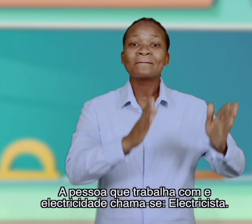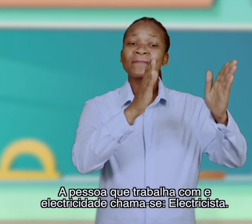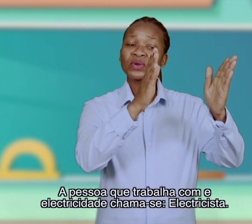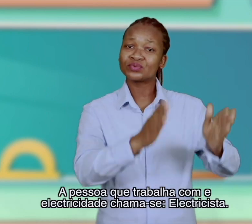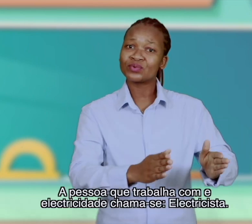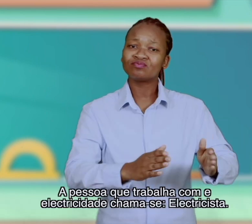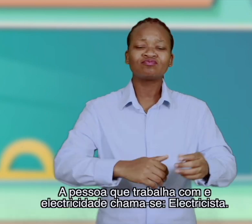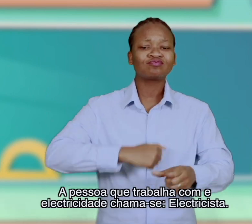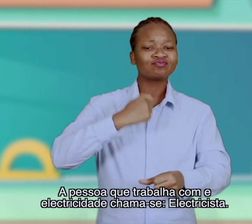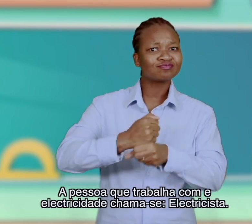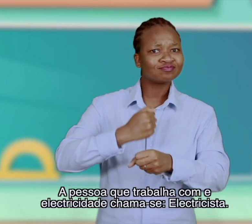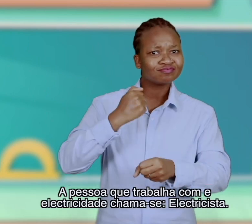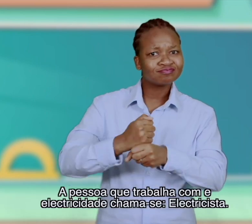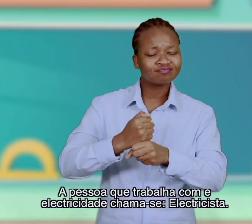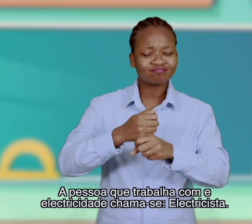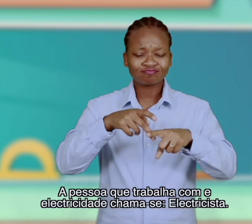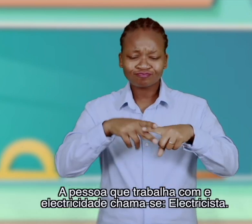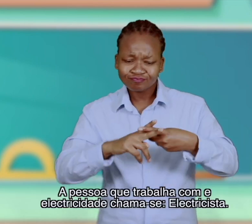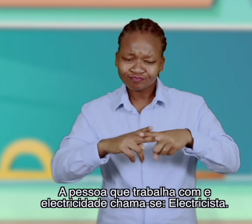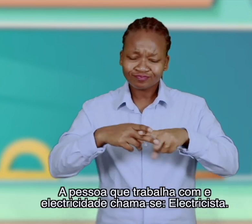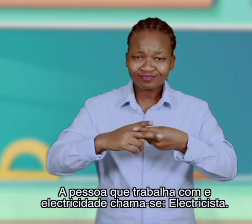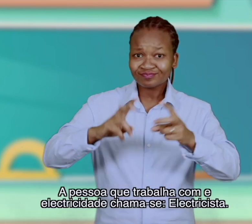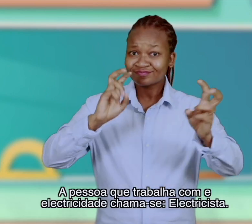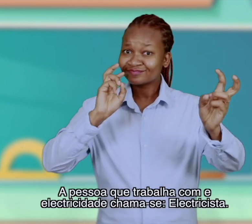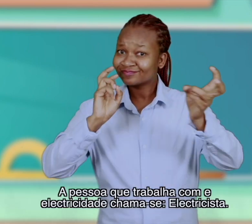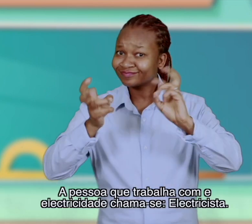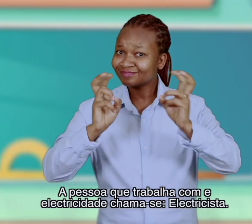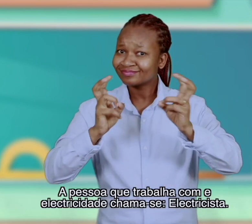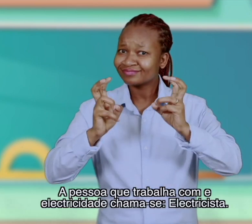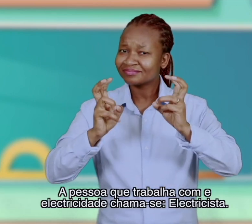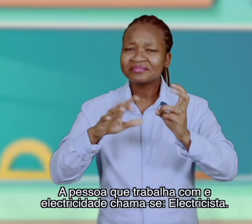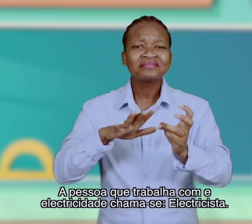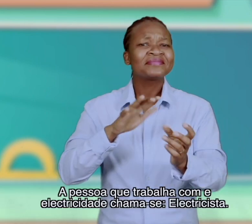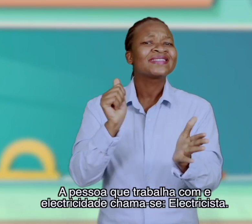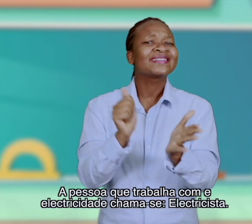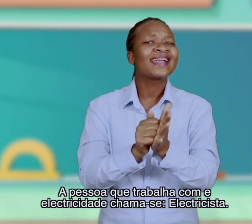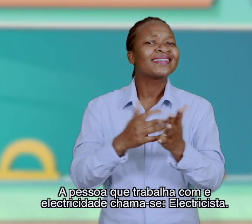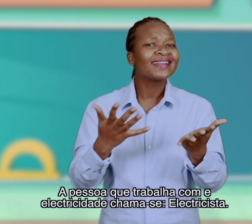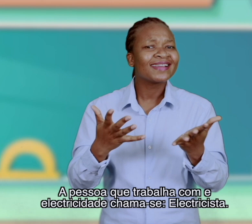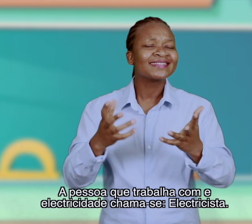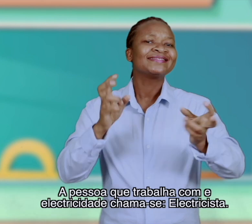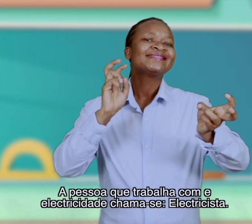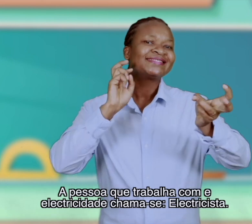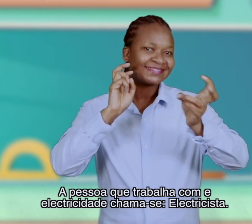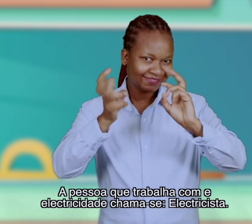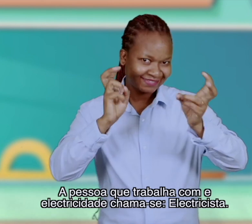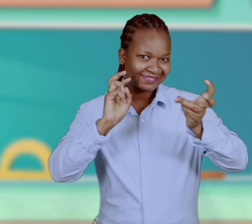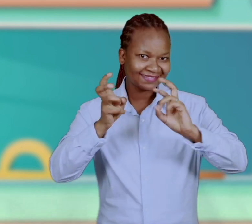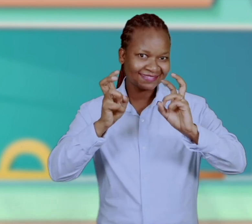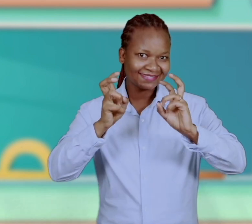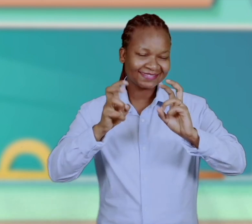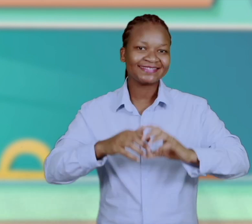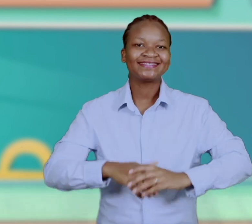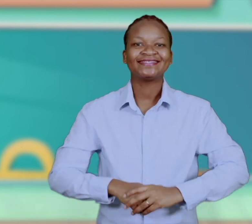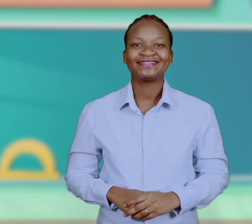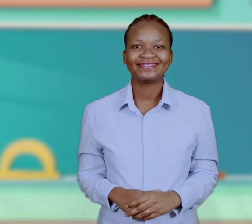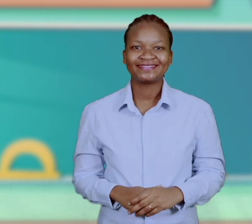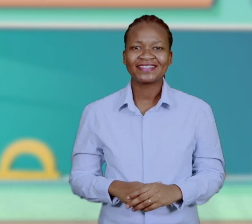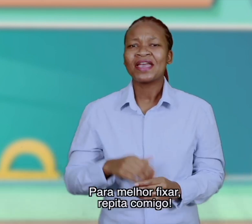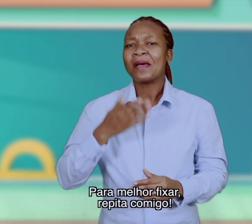A pessoa que trabalha com eletricidade chama-se eletricista. Para